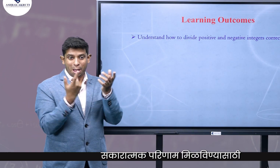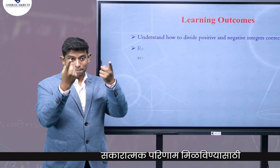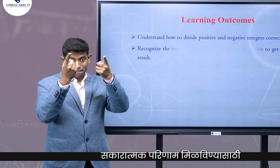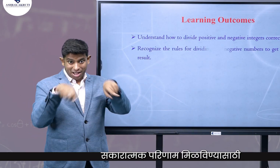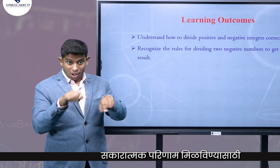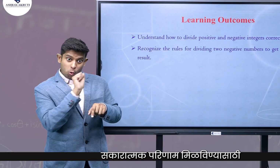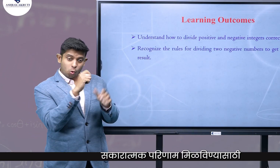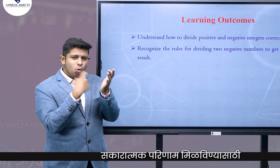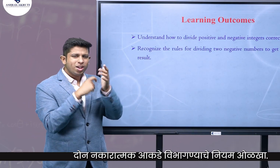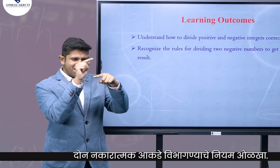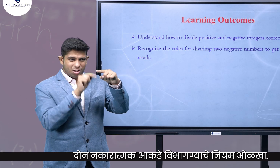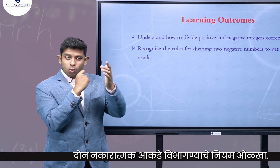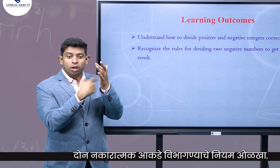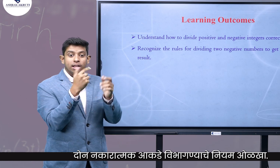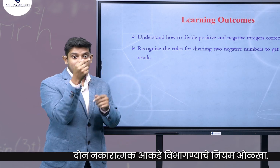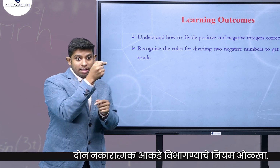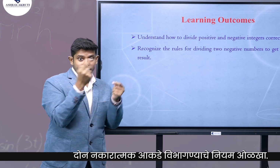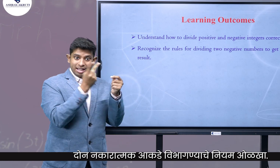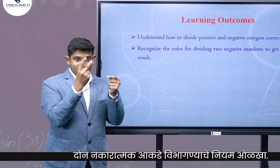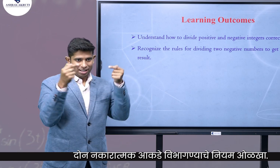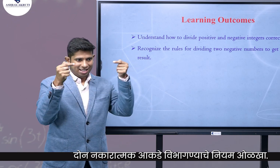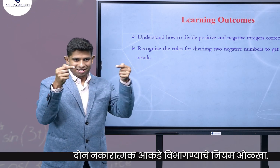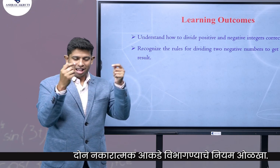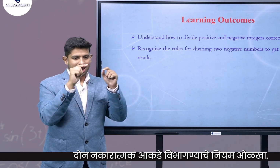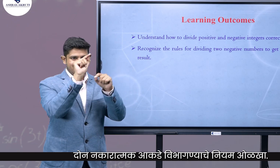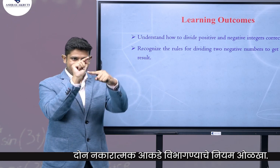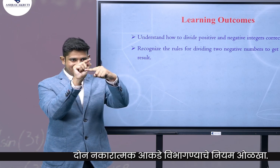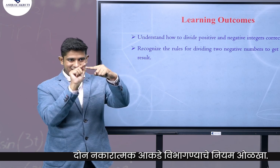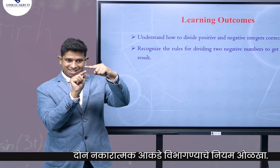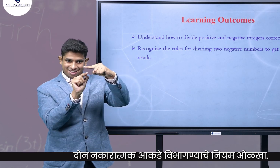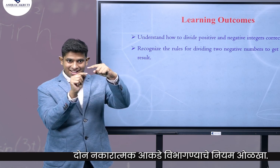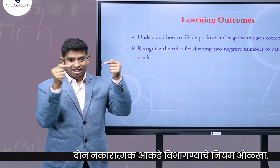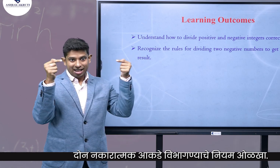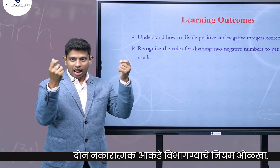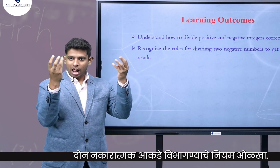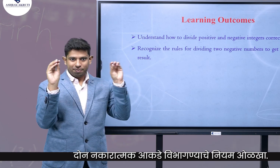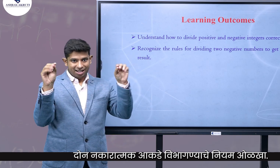सकारात्मक परिणाम मिळवण्यासाठी 2 नकारात्मक आकडे विभागण्याचे नियम ओळखा.